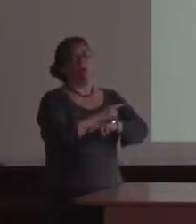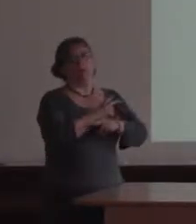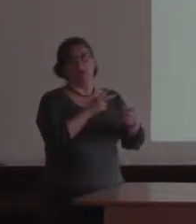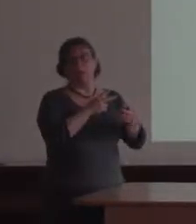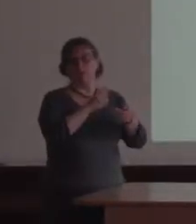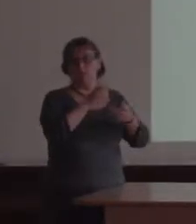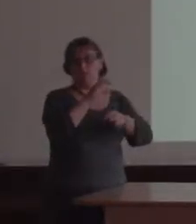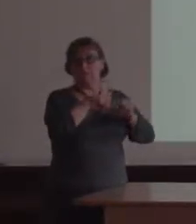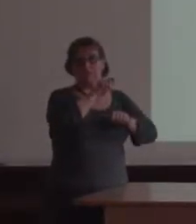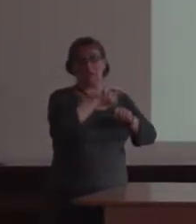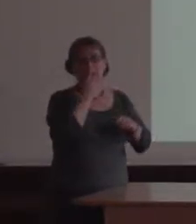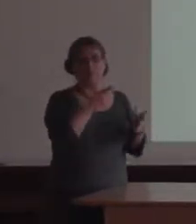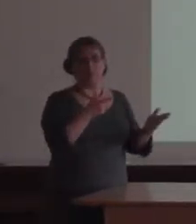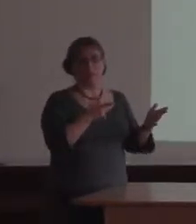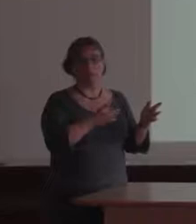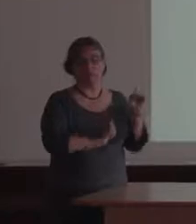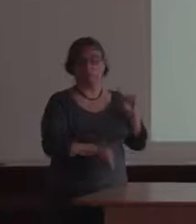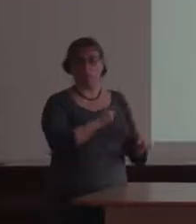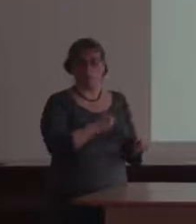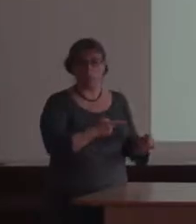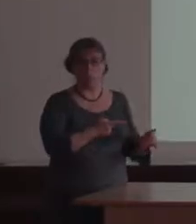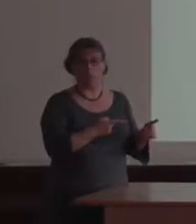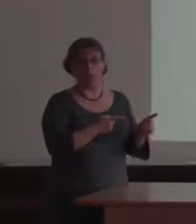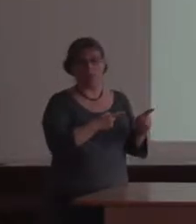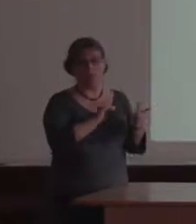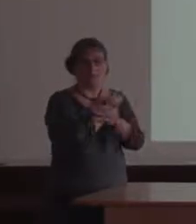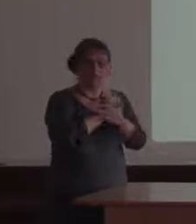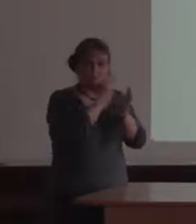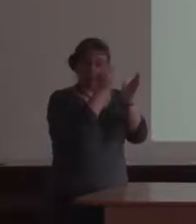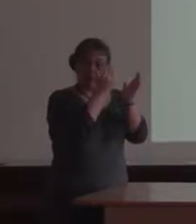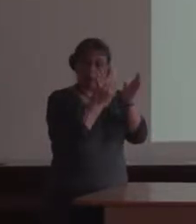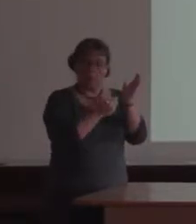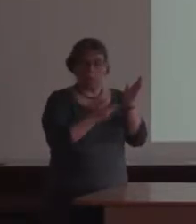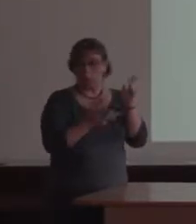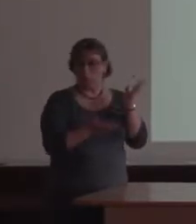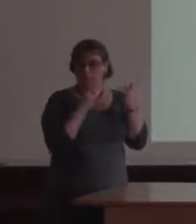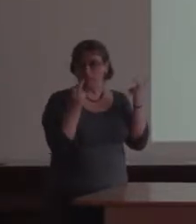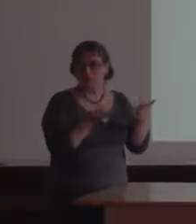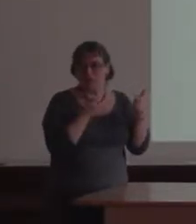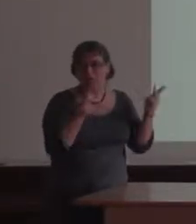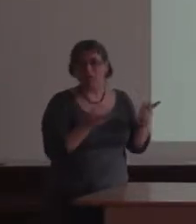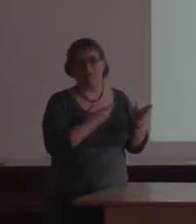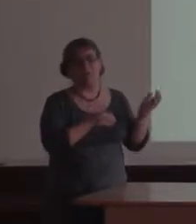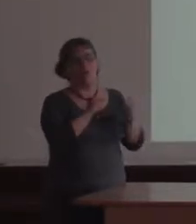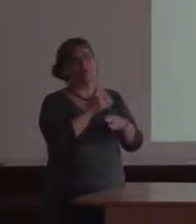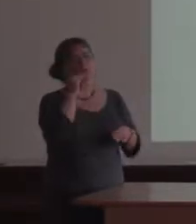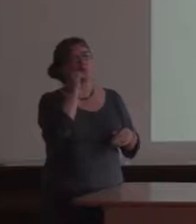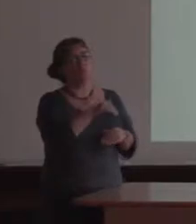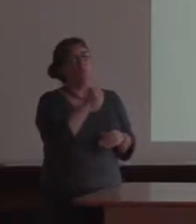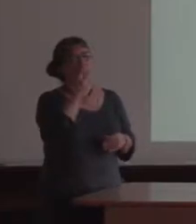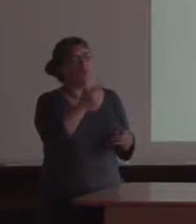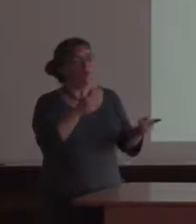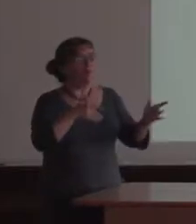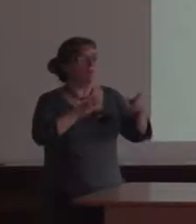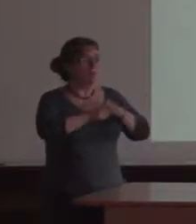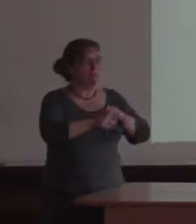blabla. Et l'autre élément que j'aime beaucoup, c'est son mécanisme de fixture très, très flexible qu'on